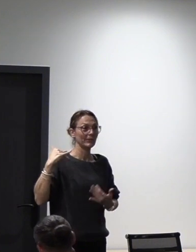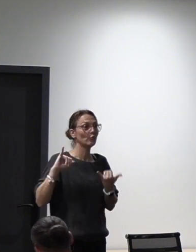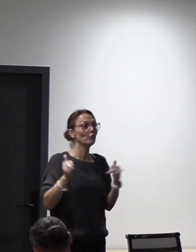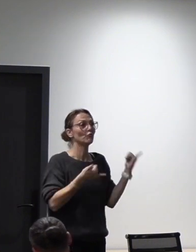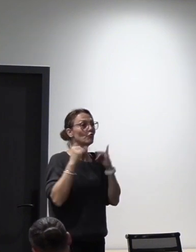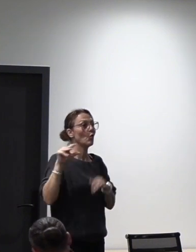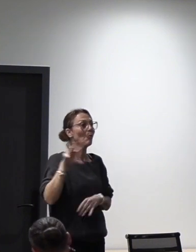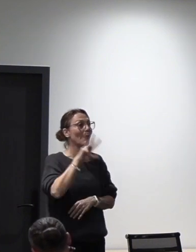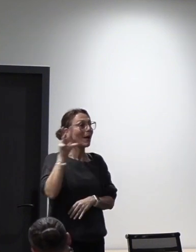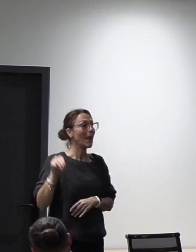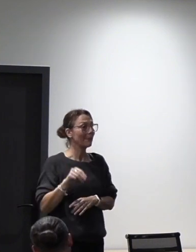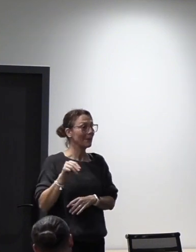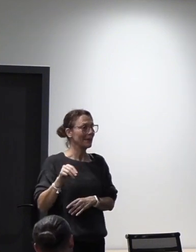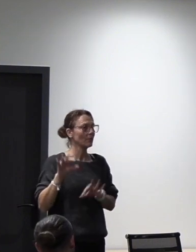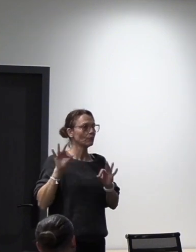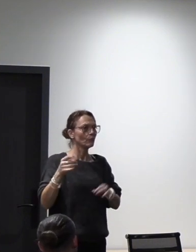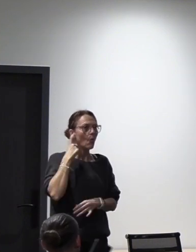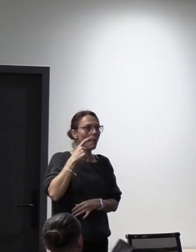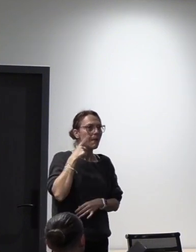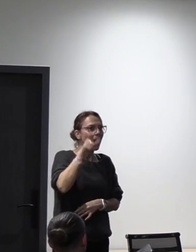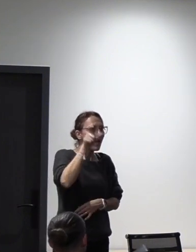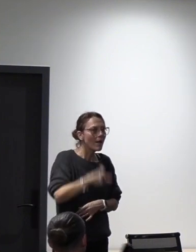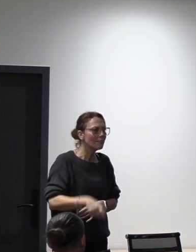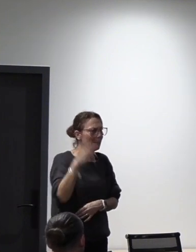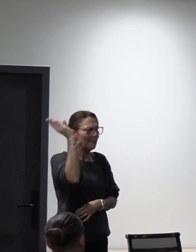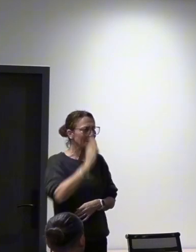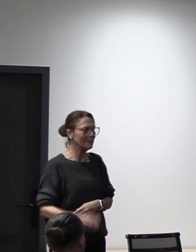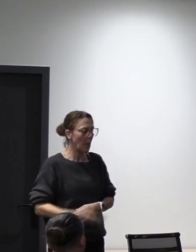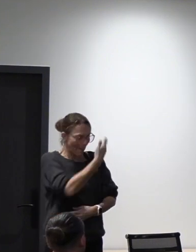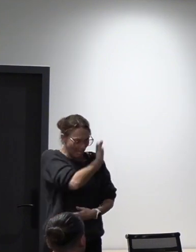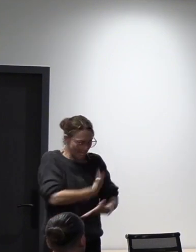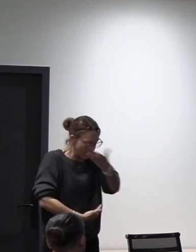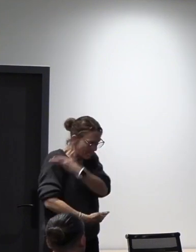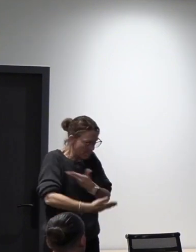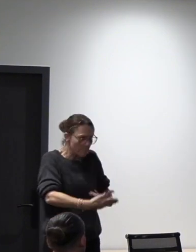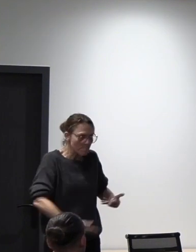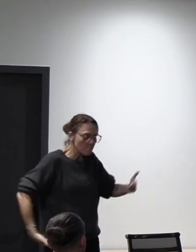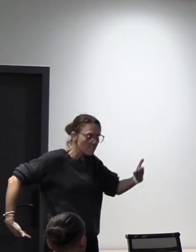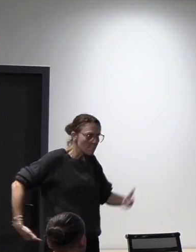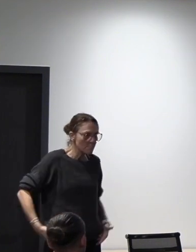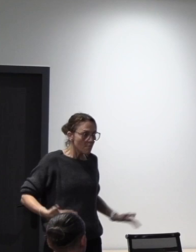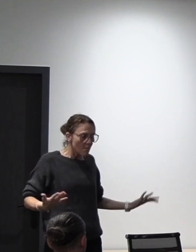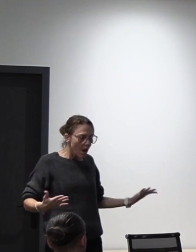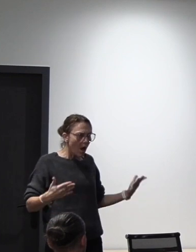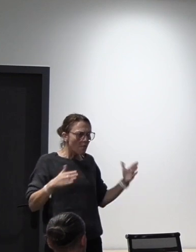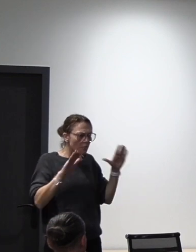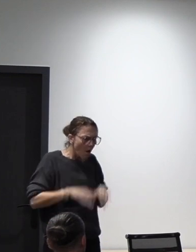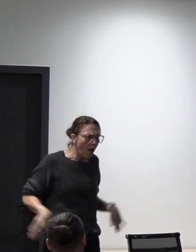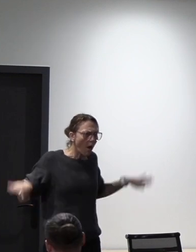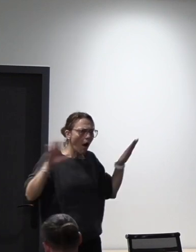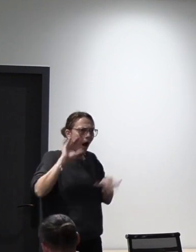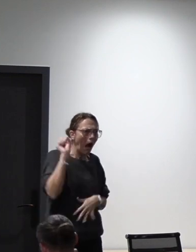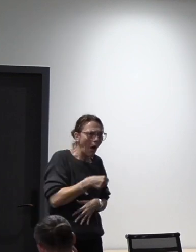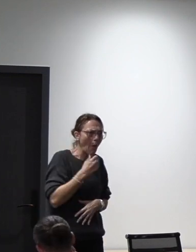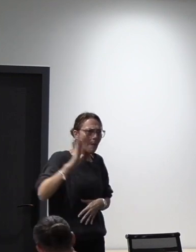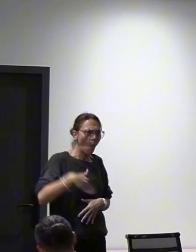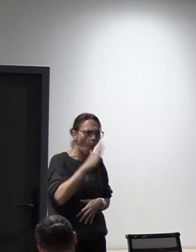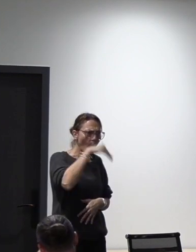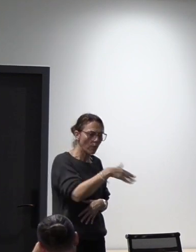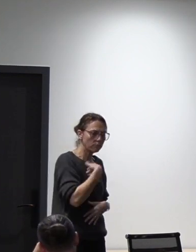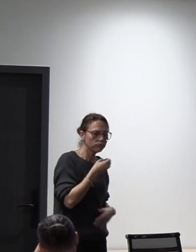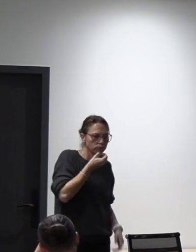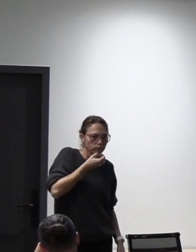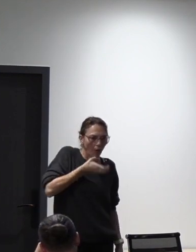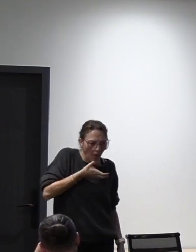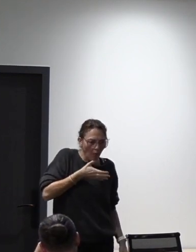étonnamment, hein, je ne sais pas si vous avez vu ce nageur brésilien qui ressemble à rien, hein, je pèse, qui est ahurissant, quoi. Hein. Moi, ça m'a scotché, ce